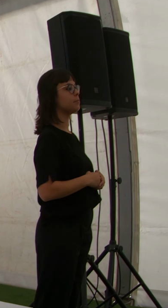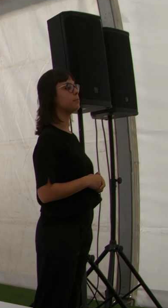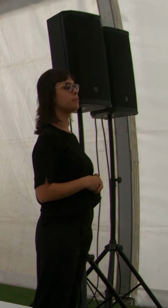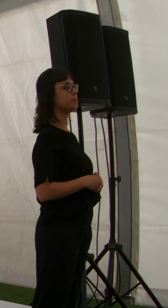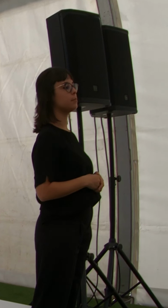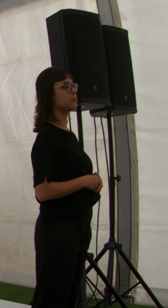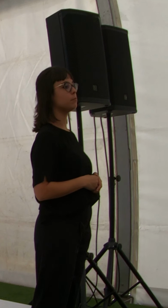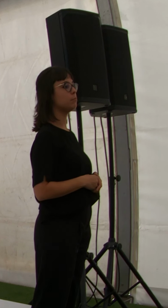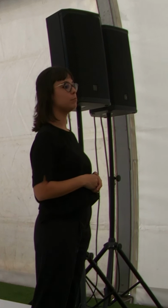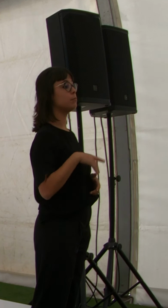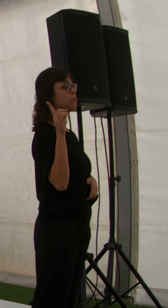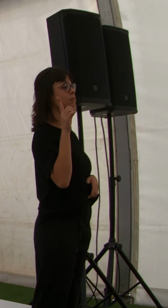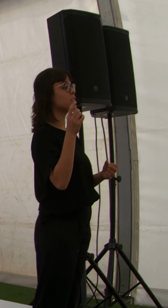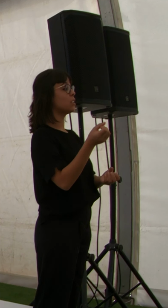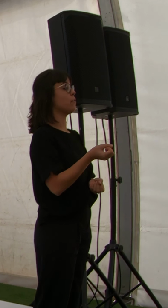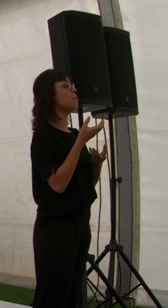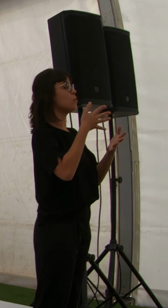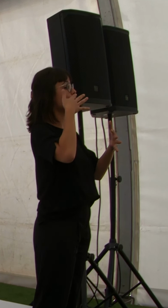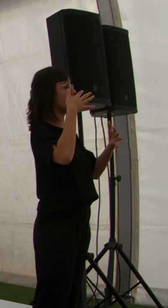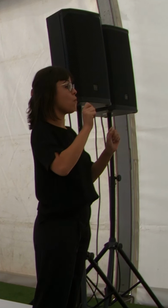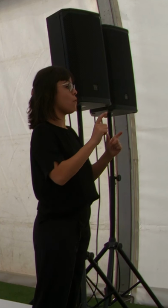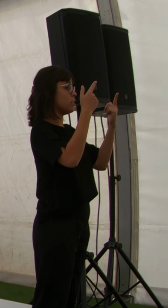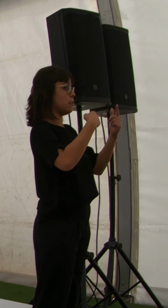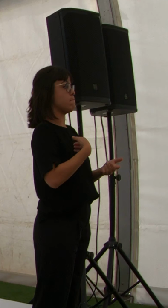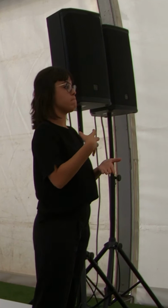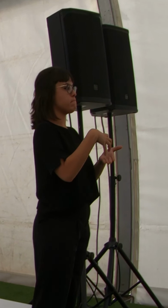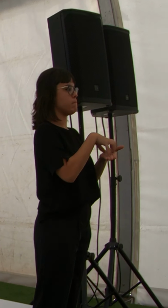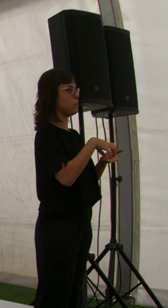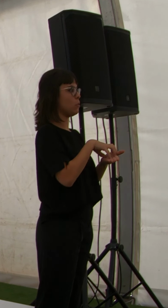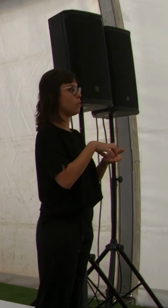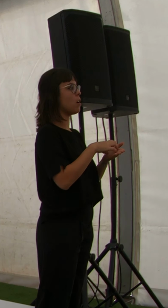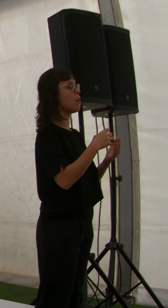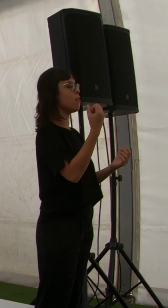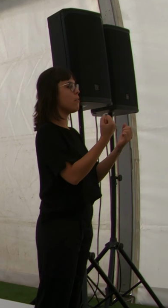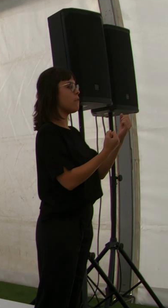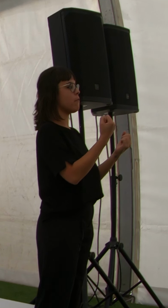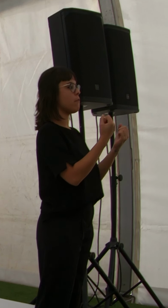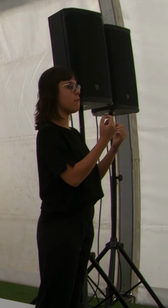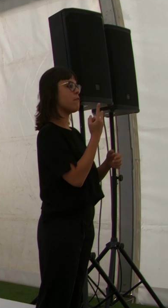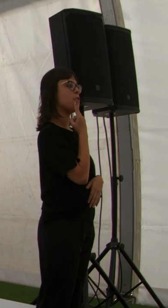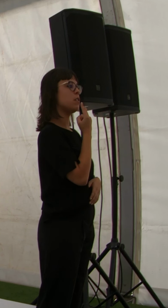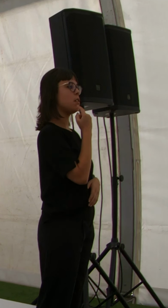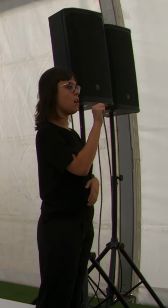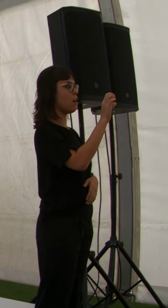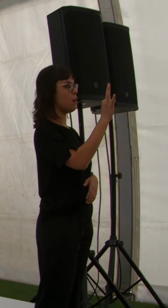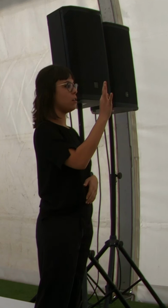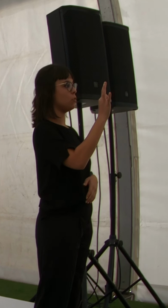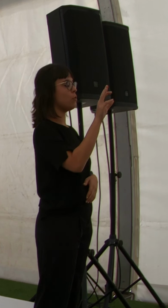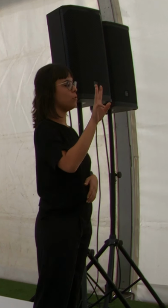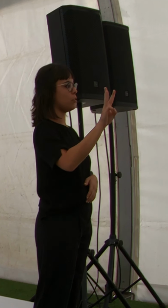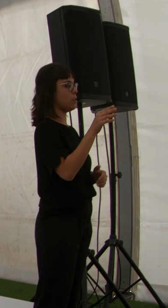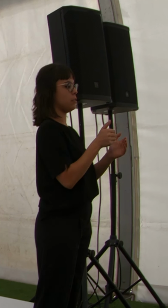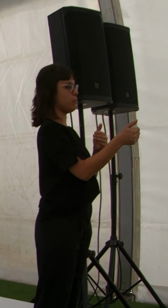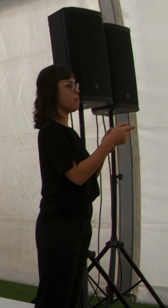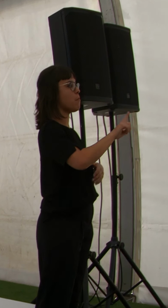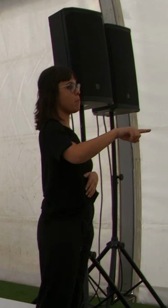oficial de BID. Yo no estoy del todo seguro de que el Atto 3, que va a llegar en unos meses, sea